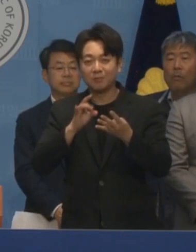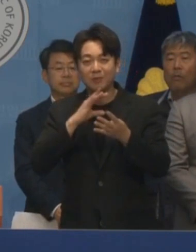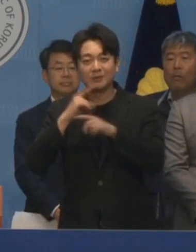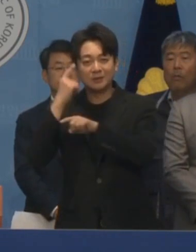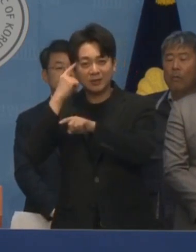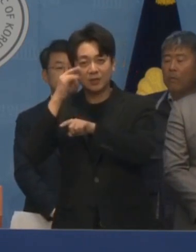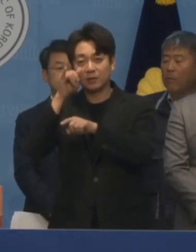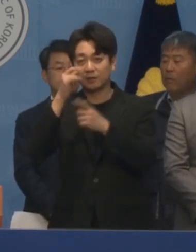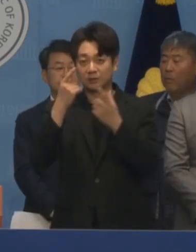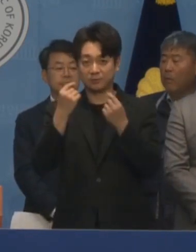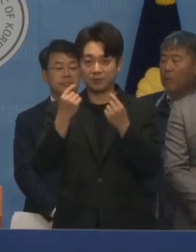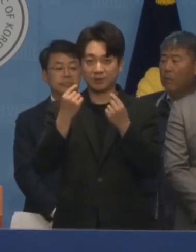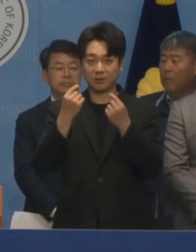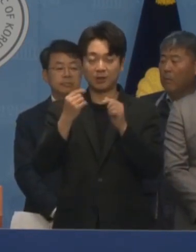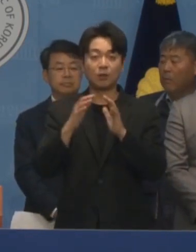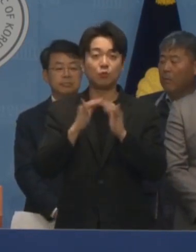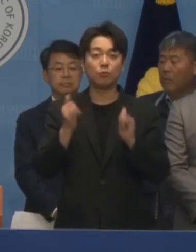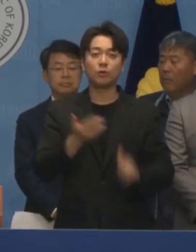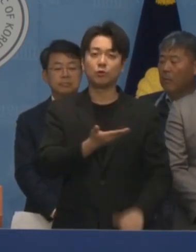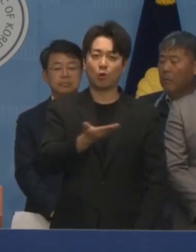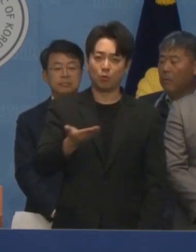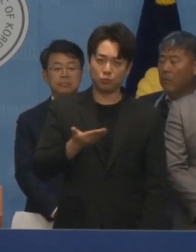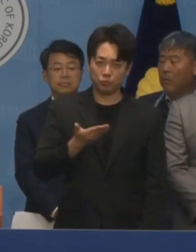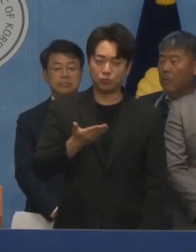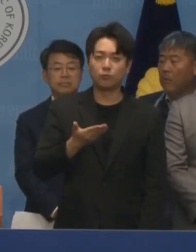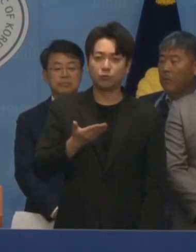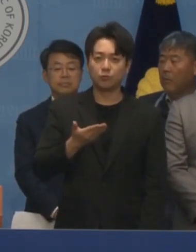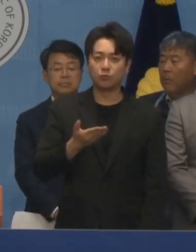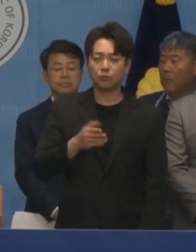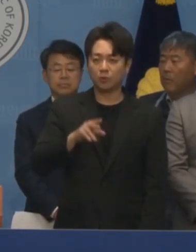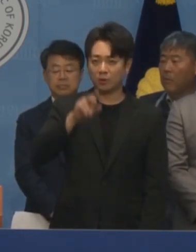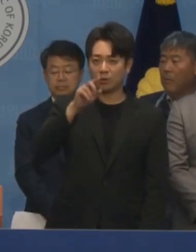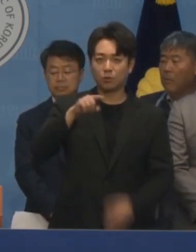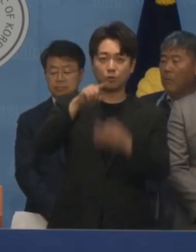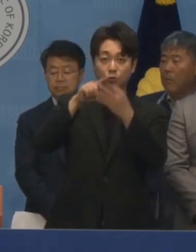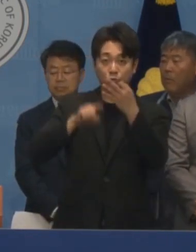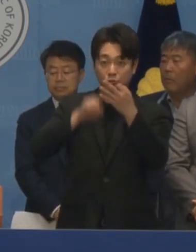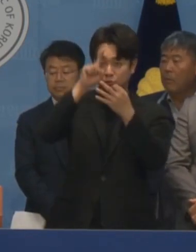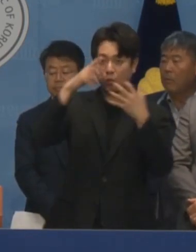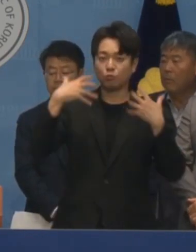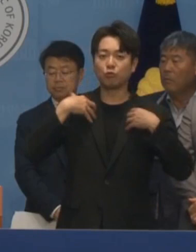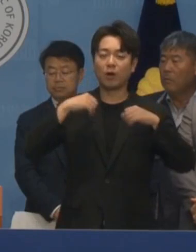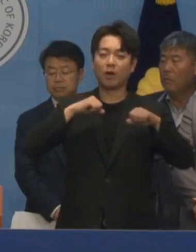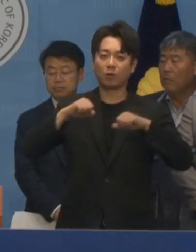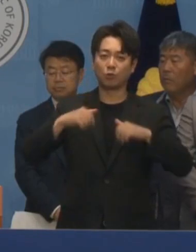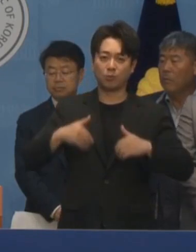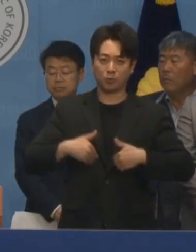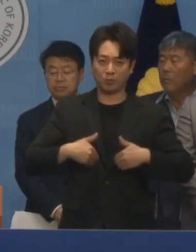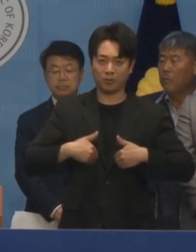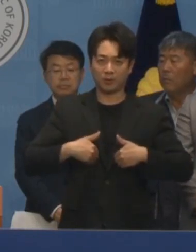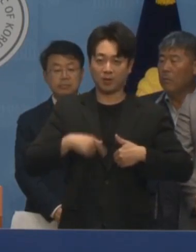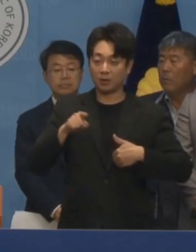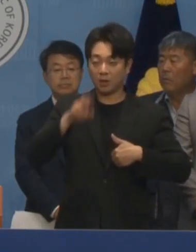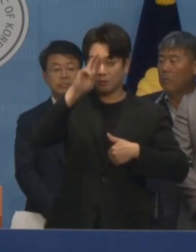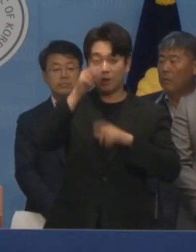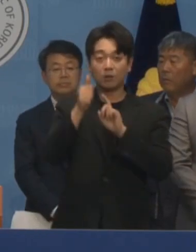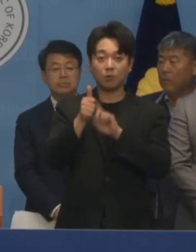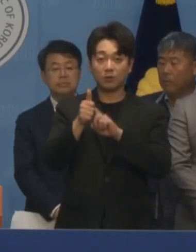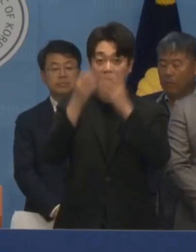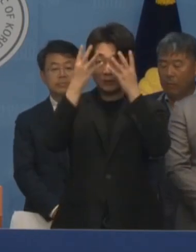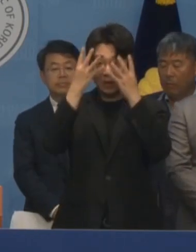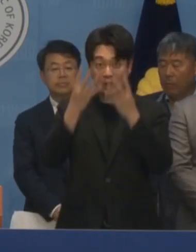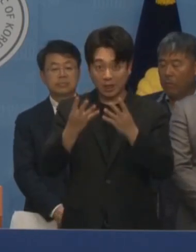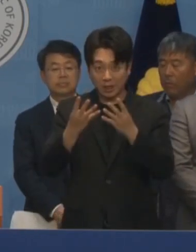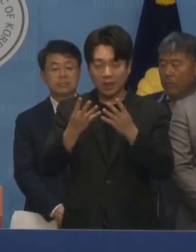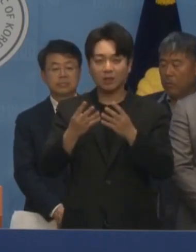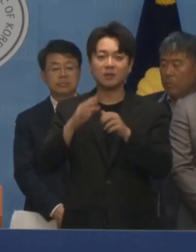윤석열 정부에서 나서야 합니다. 박영우 회장을 보석 신청 기각하고 엄벌에